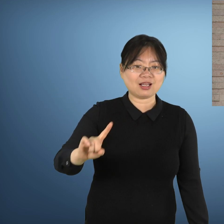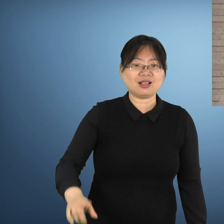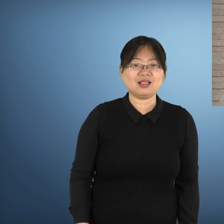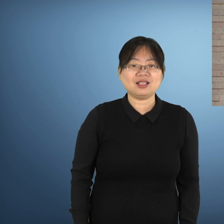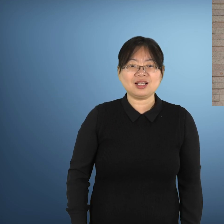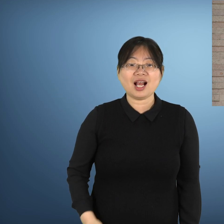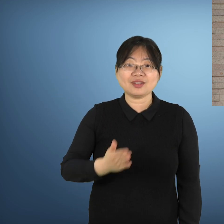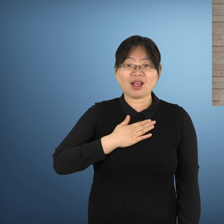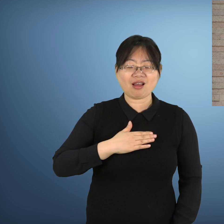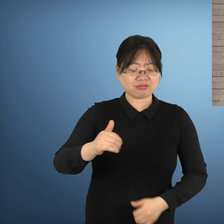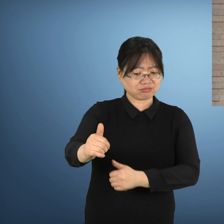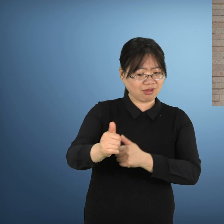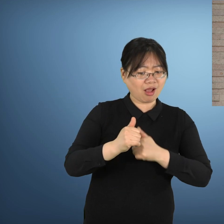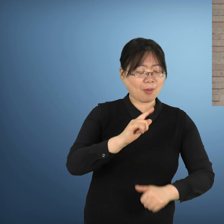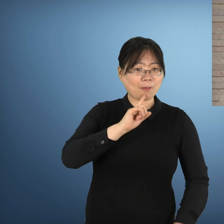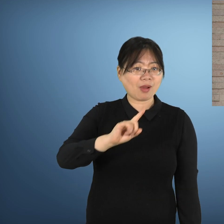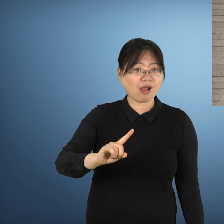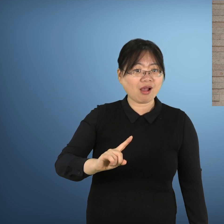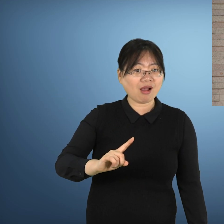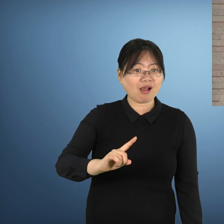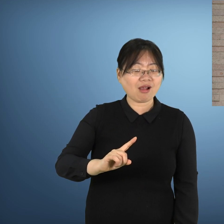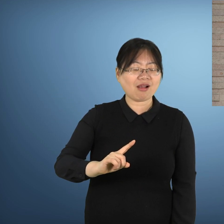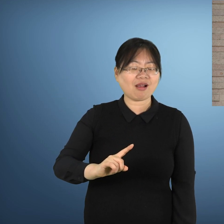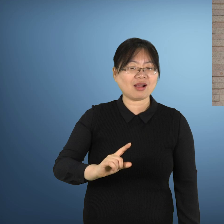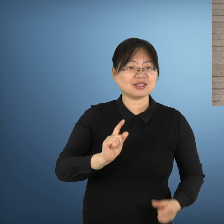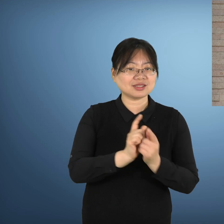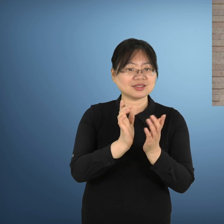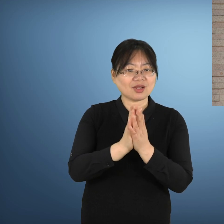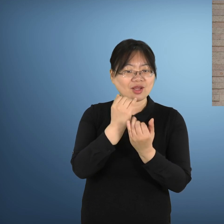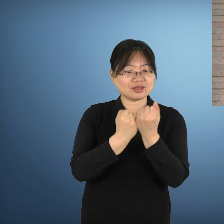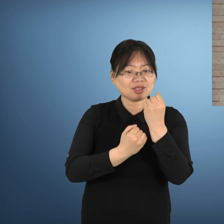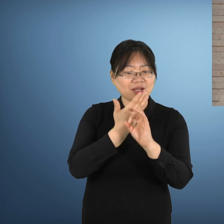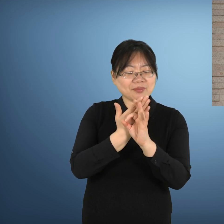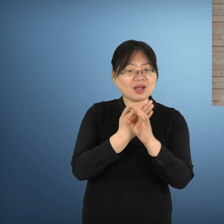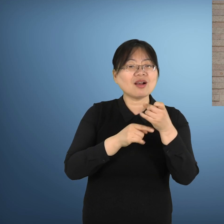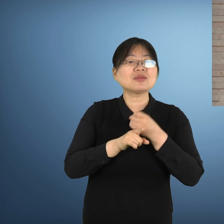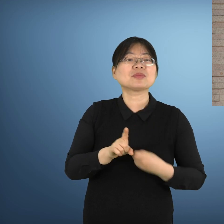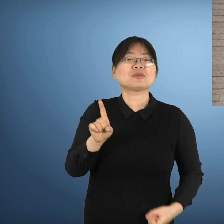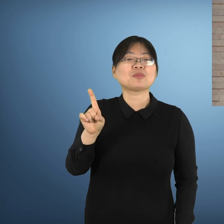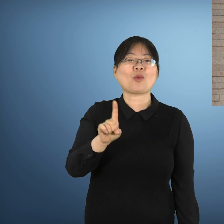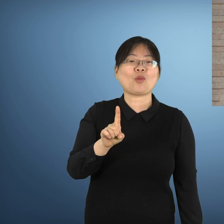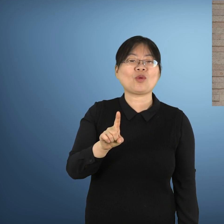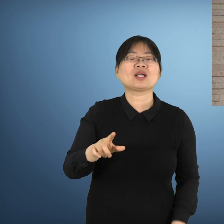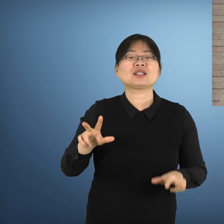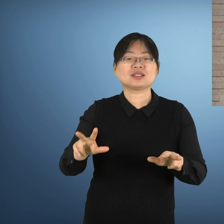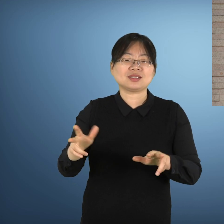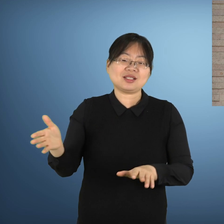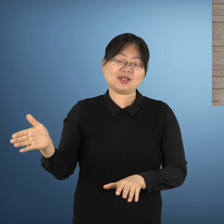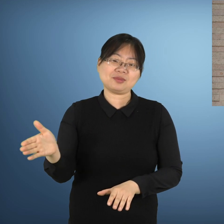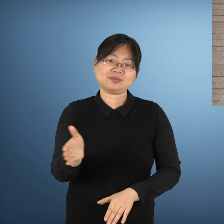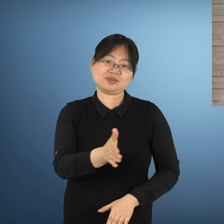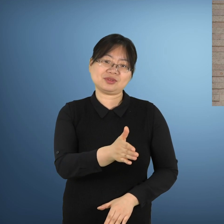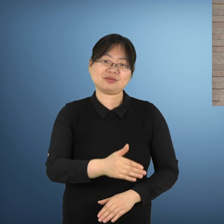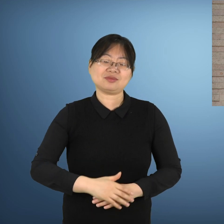이 나를 따르라는 말을 좀 거칠게 그대로 직역을 하면 이런 뜻입니다. 이제부터